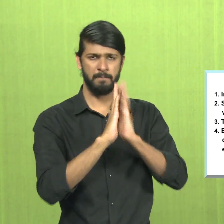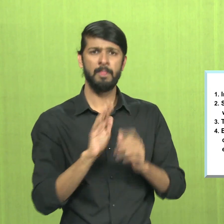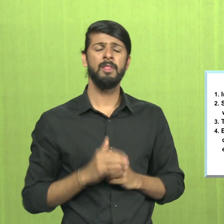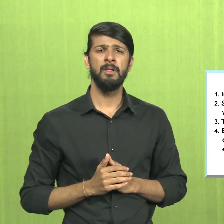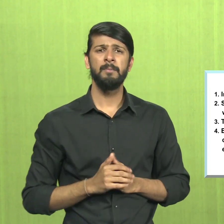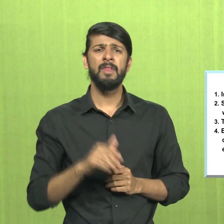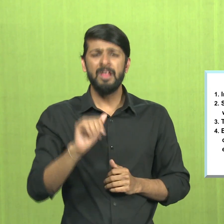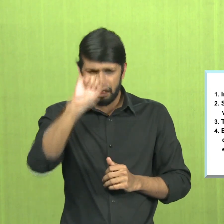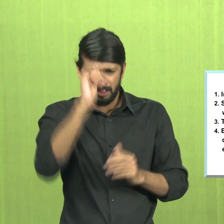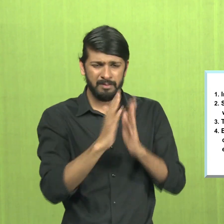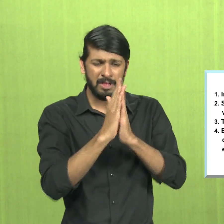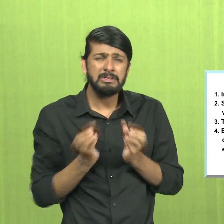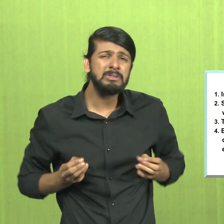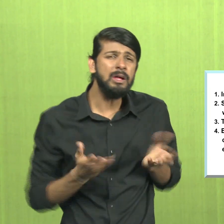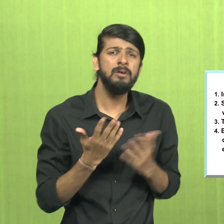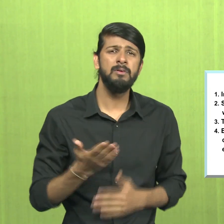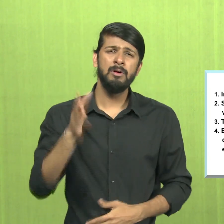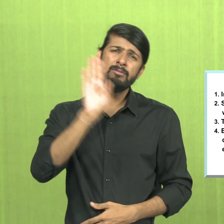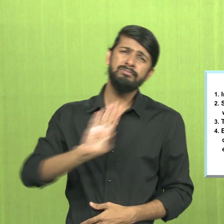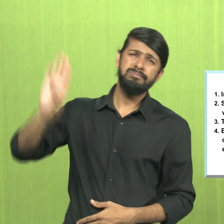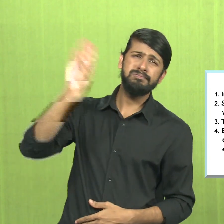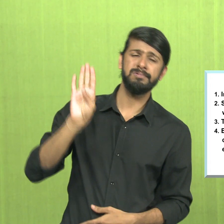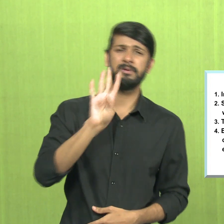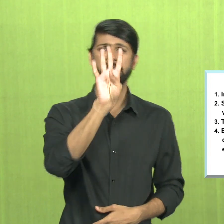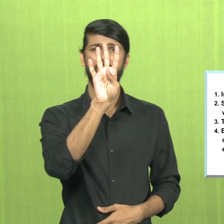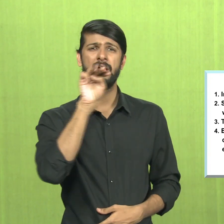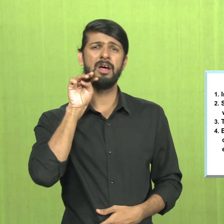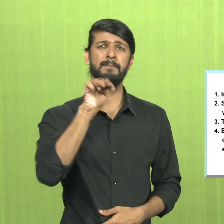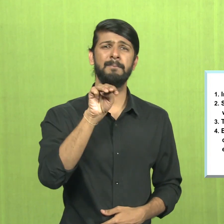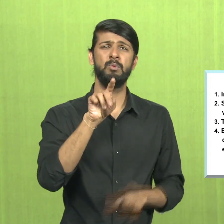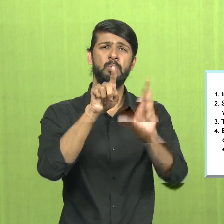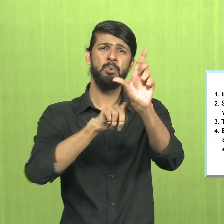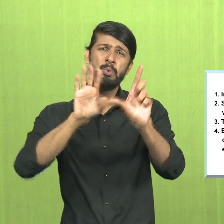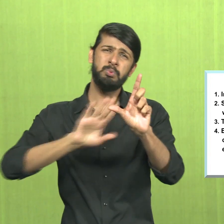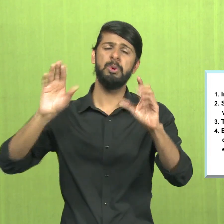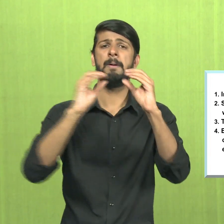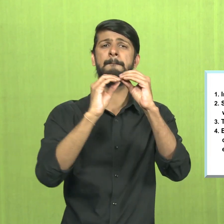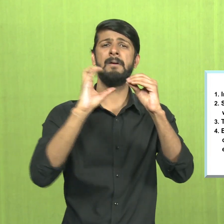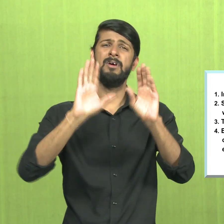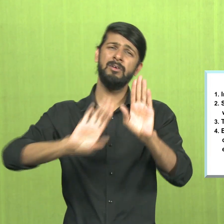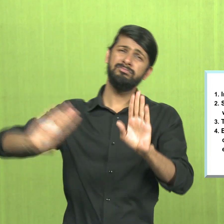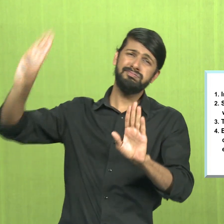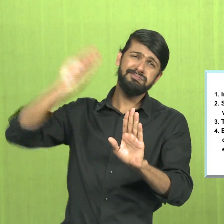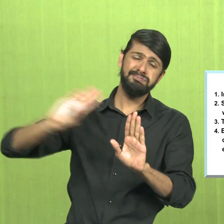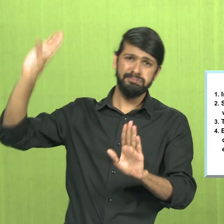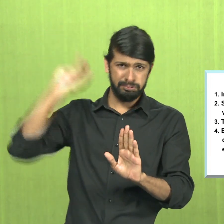इन हिंदुइज्म इन इंडियन रिलिजन स्टार्टेड फोर्सेज को